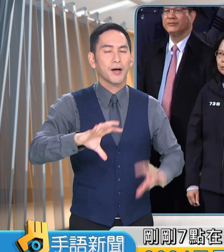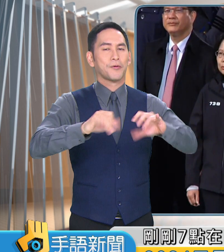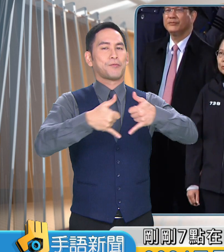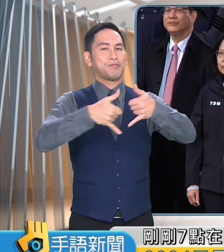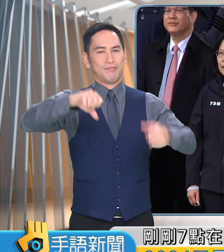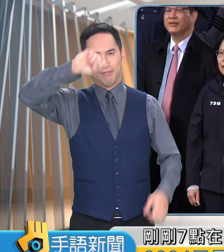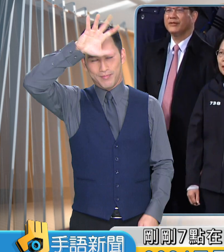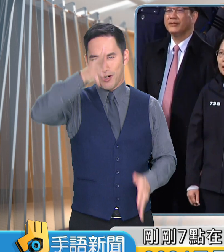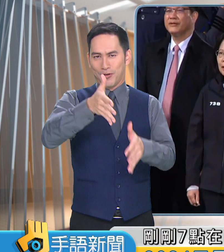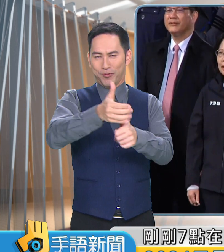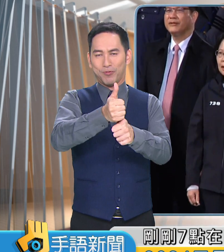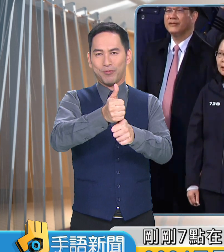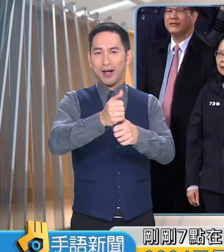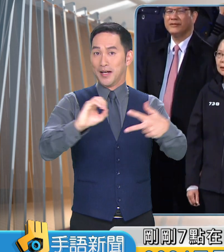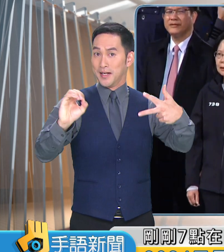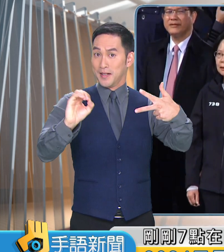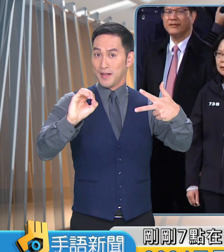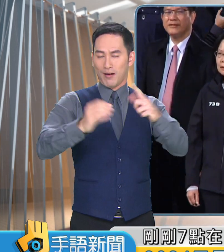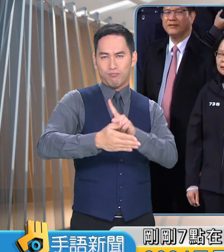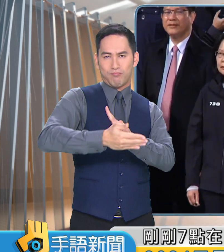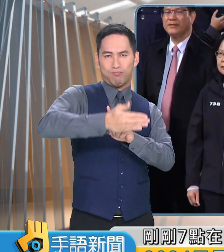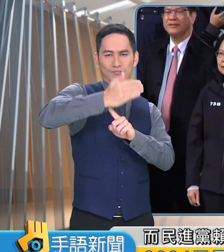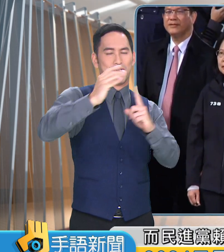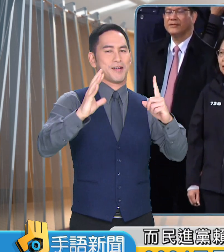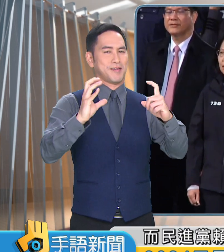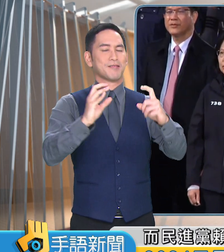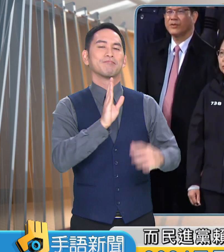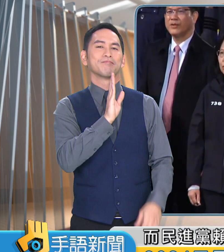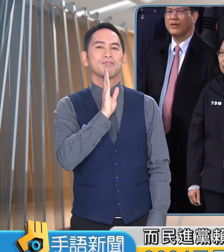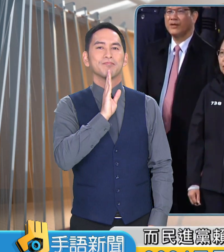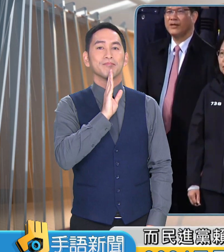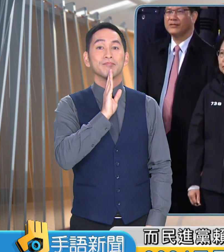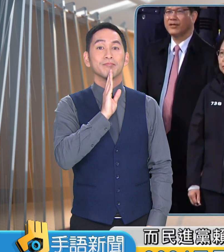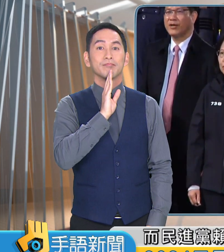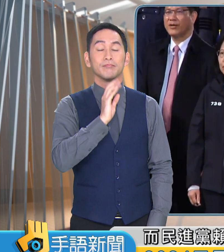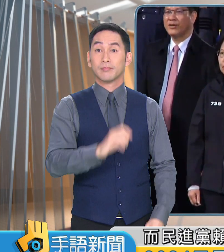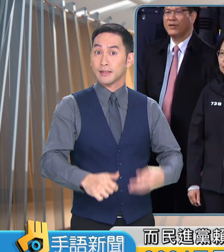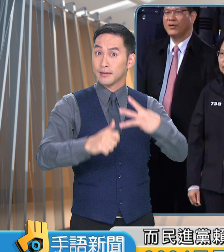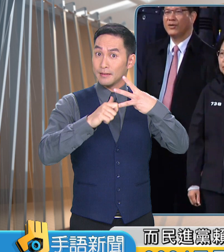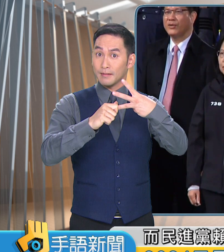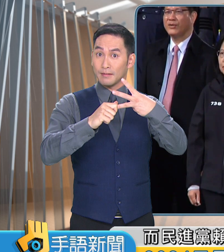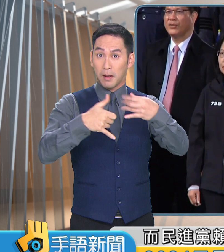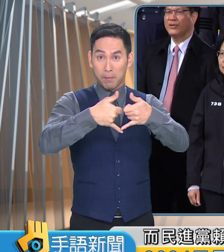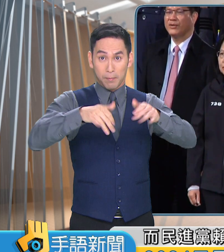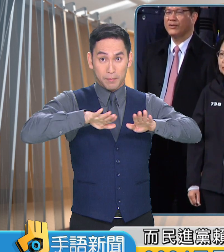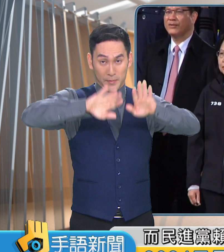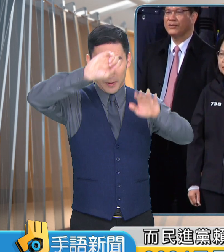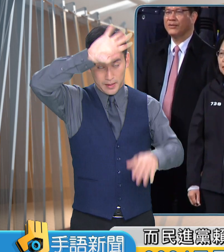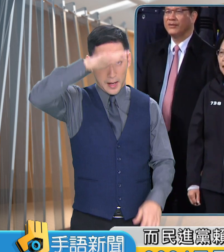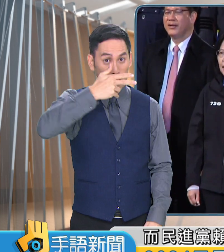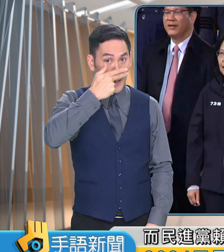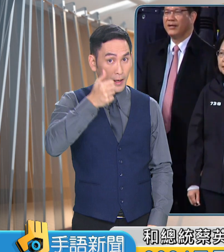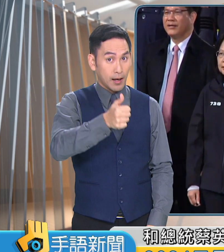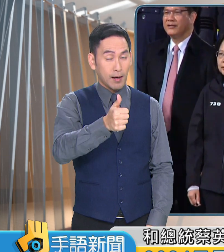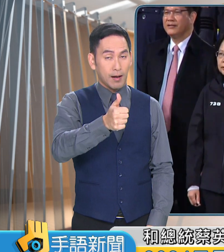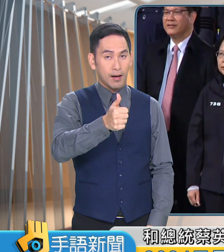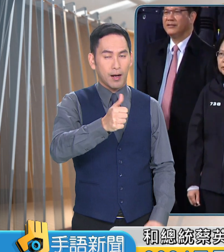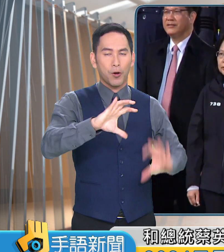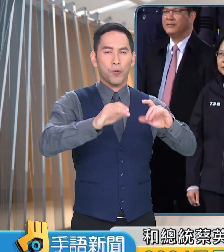行的升旗典礼。民进党赖清德则是手拿国旗，和总统